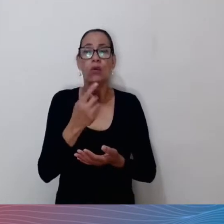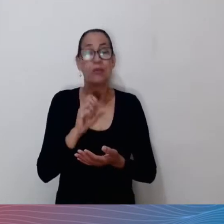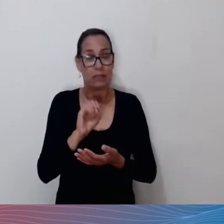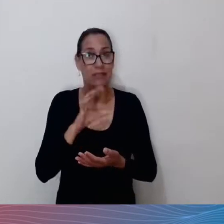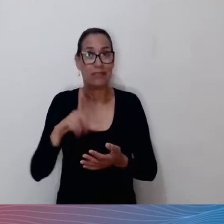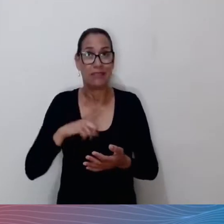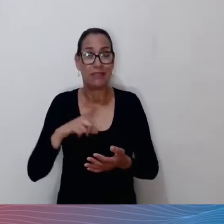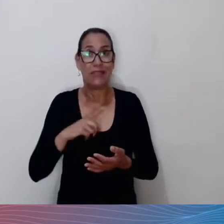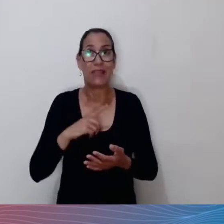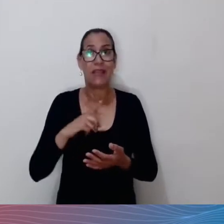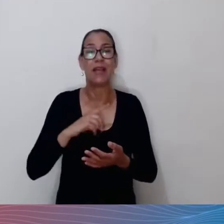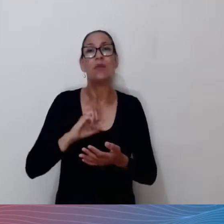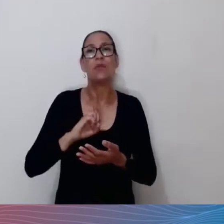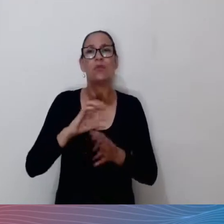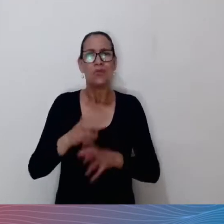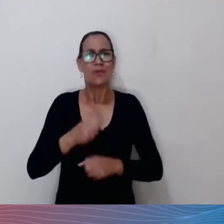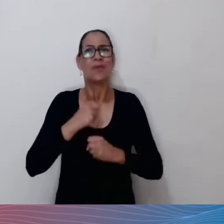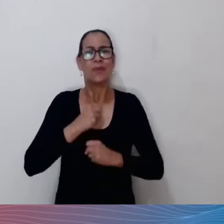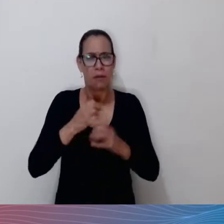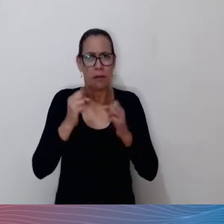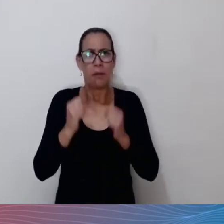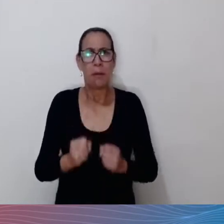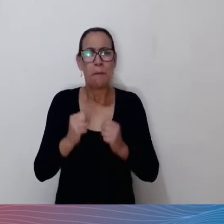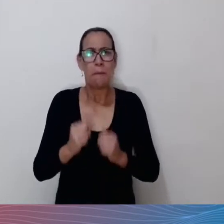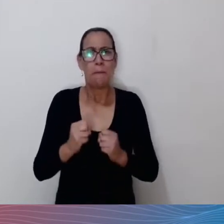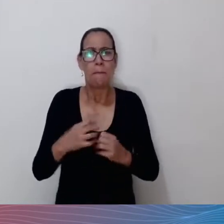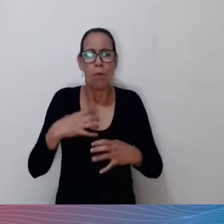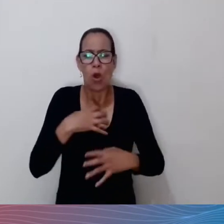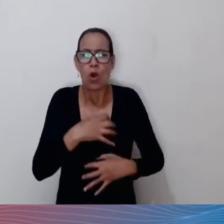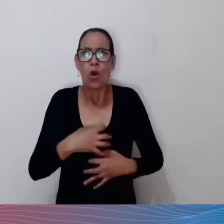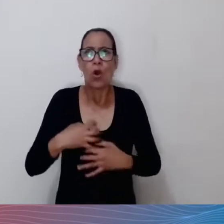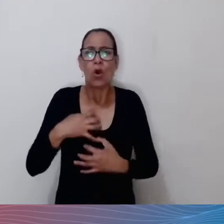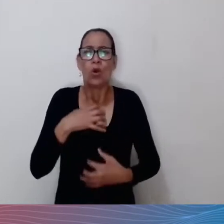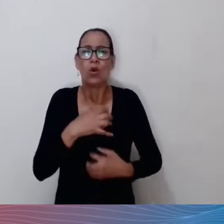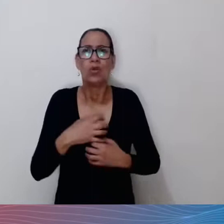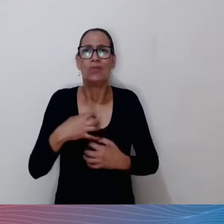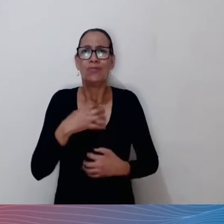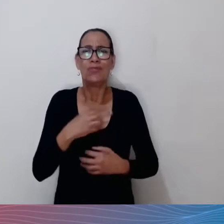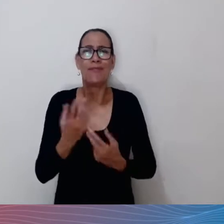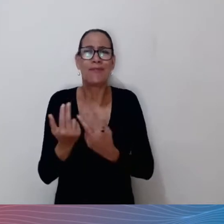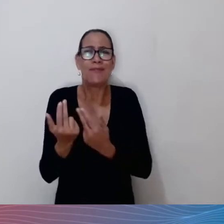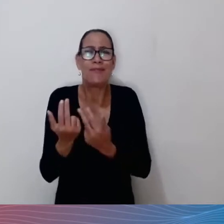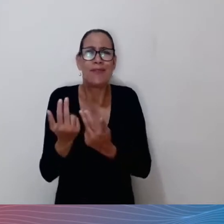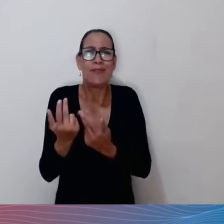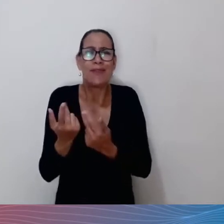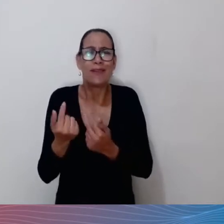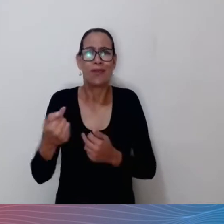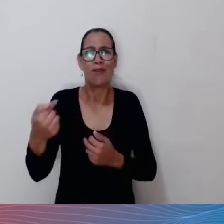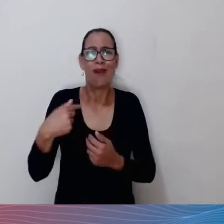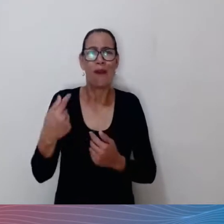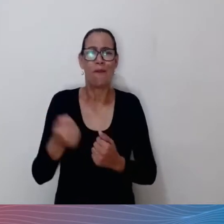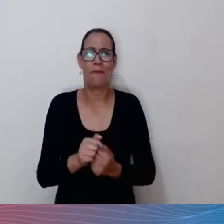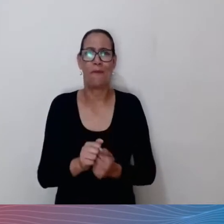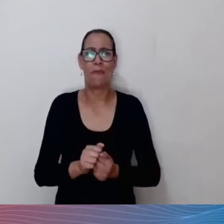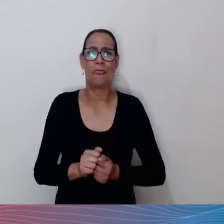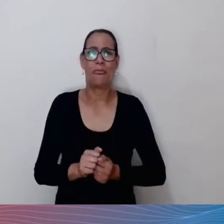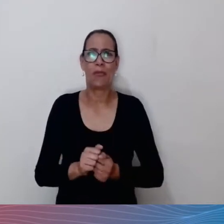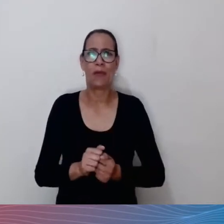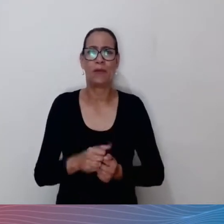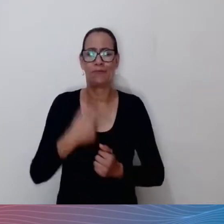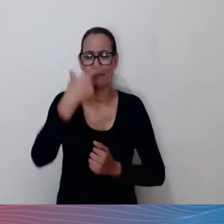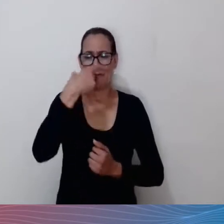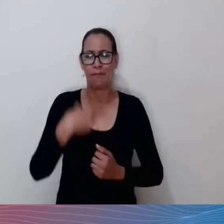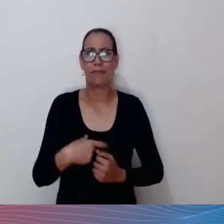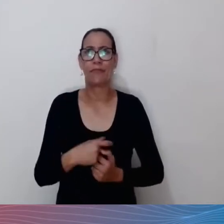fraquezas, antes foi ele tentado à nossa semelhança, foi ele tentado em todas as coisas à nossa